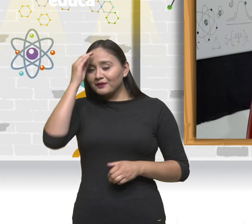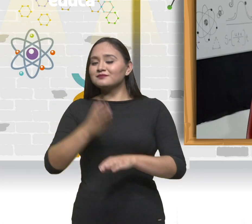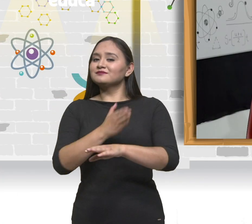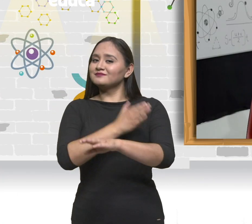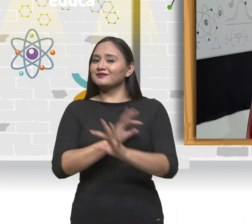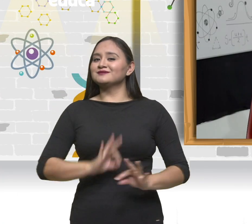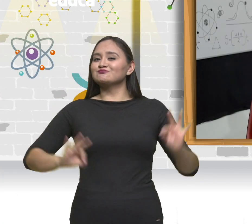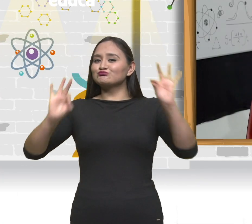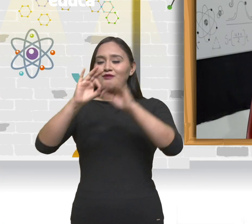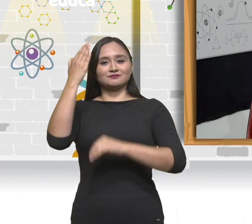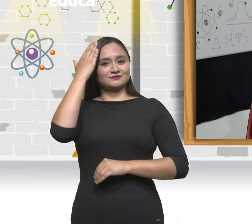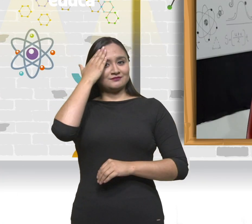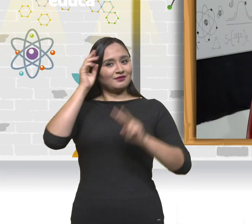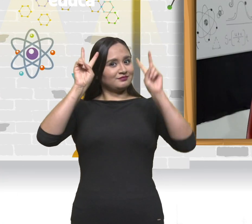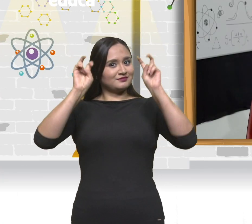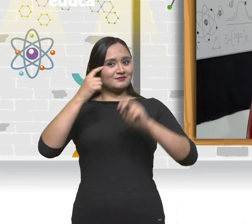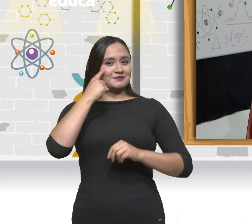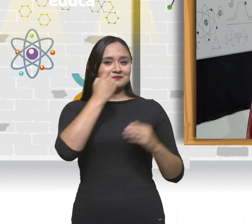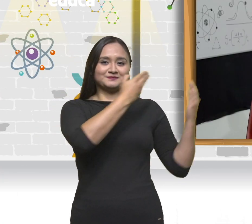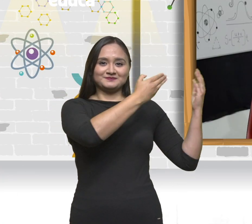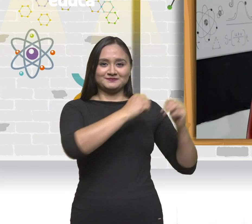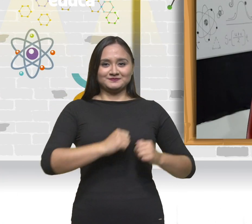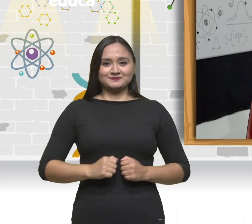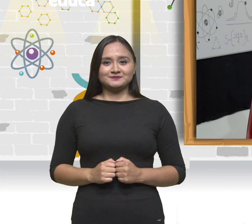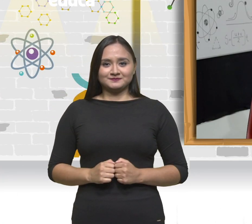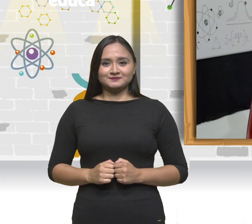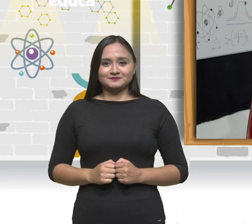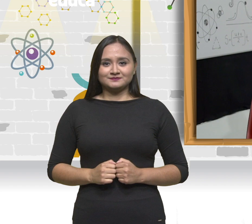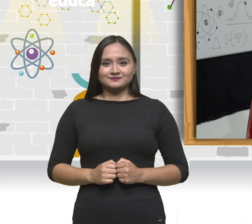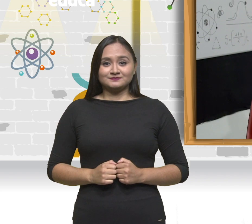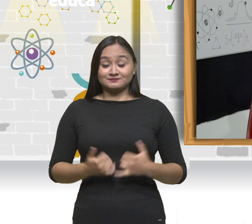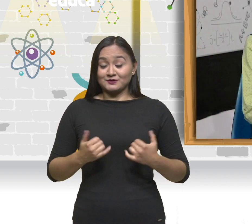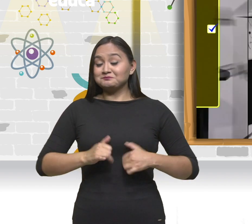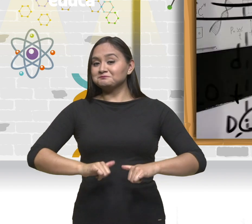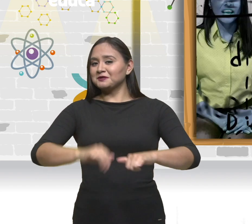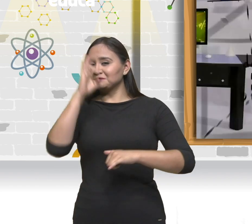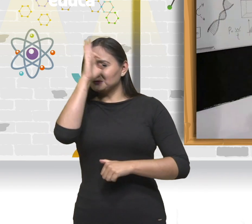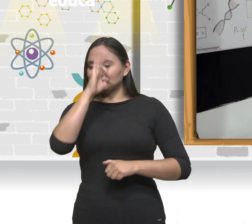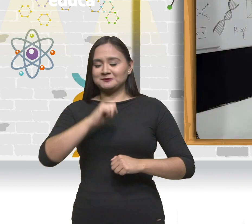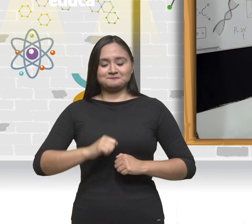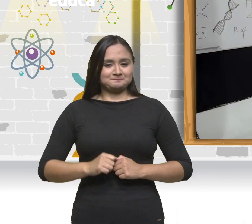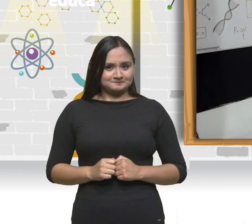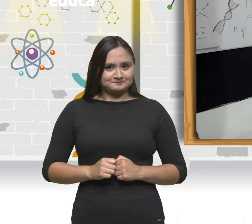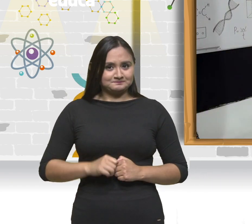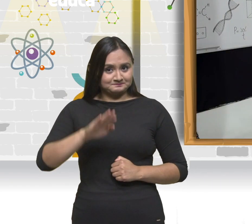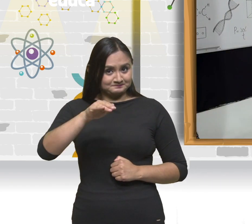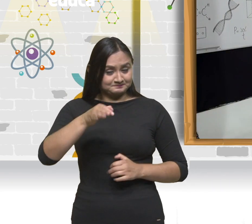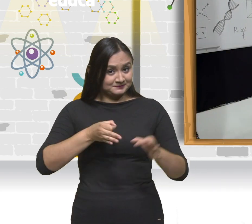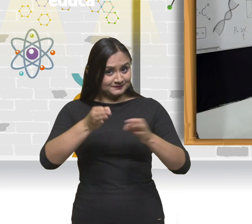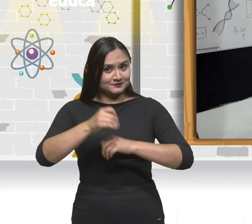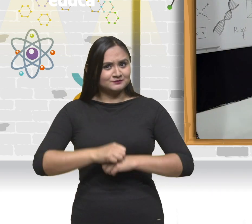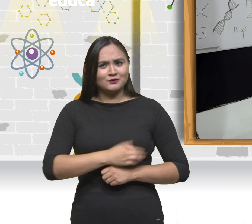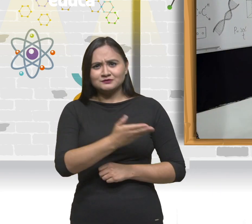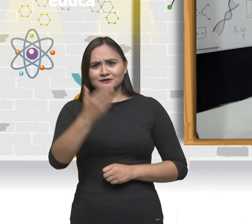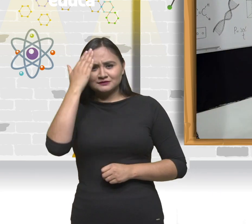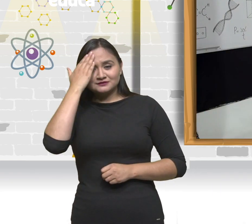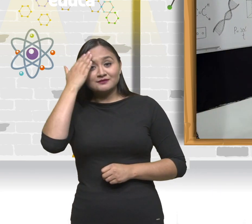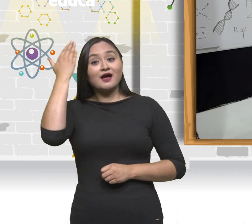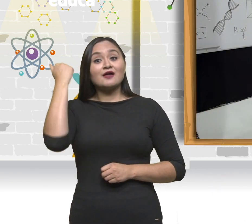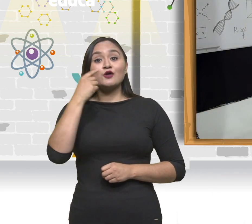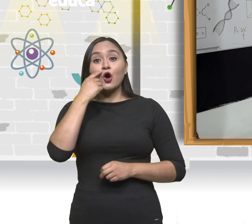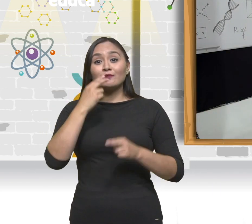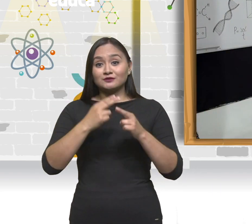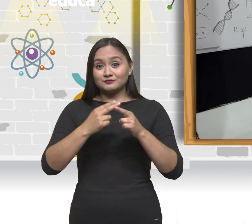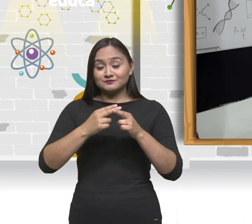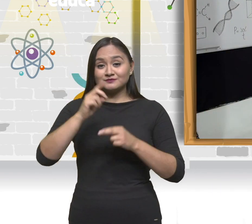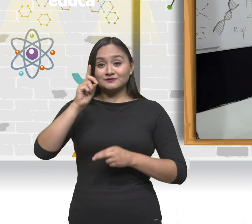Para entender mejor la clase de hoy, debes conocer sobre la ley de repulsión-atracción. Ahora continuemos con un poco de teoría.